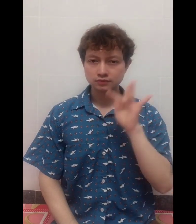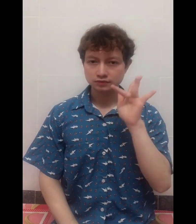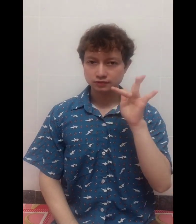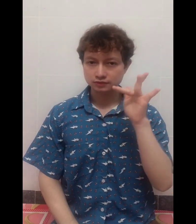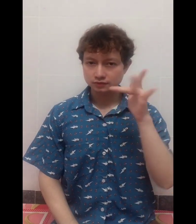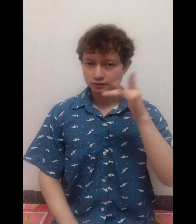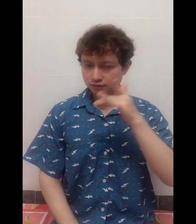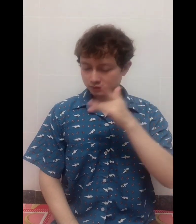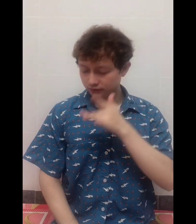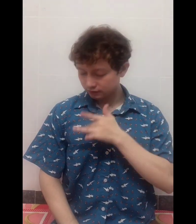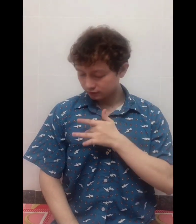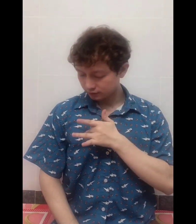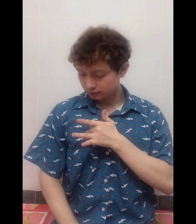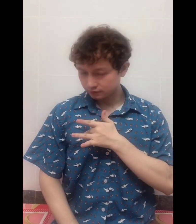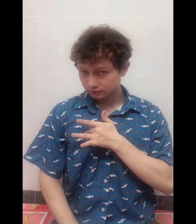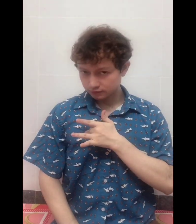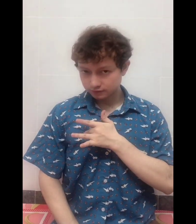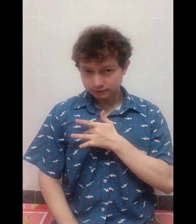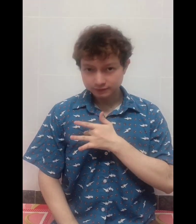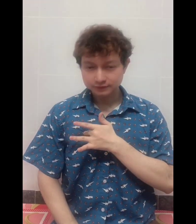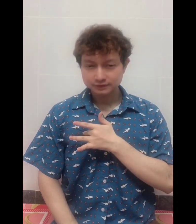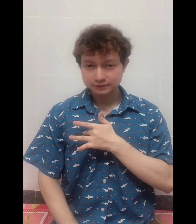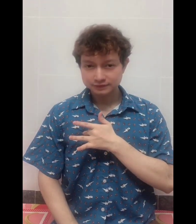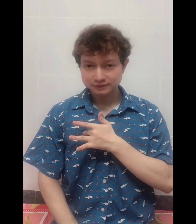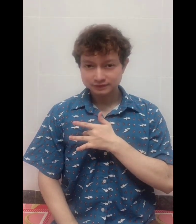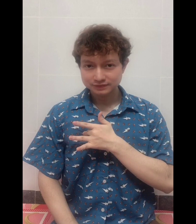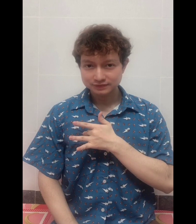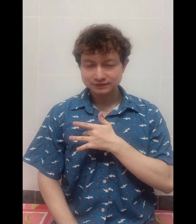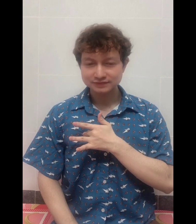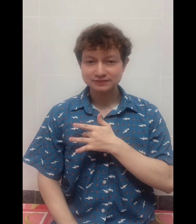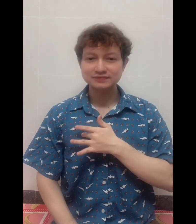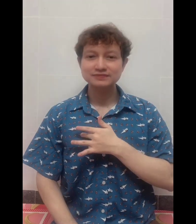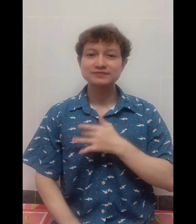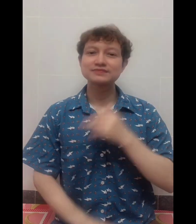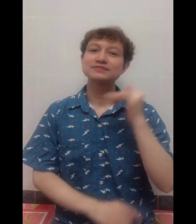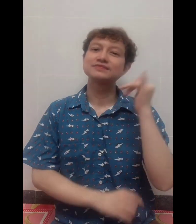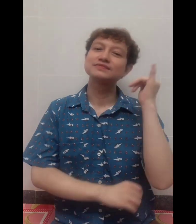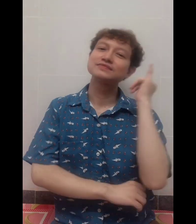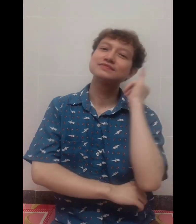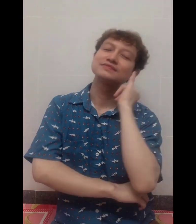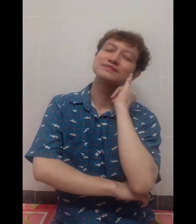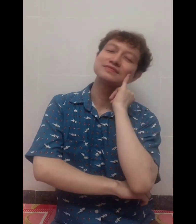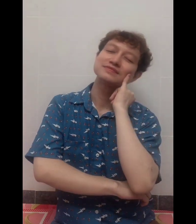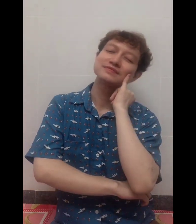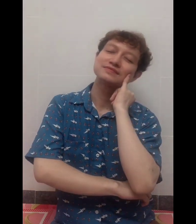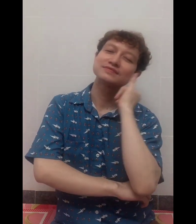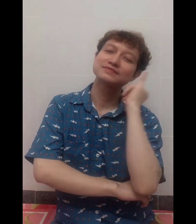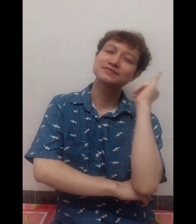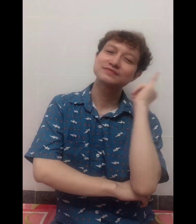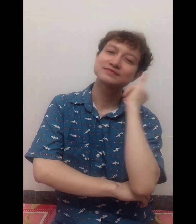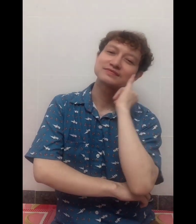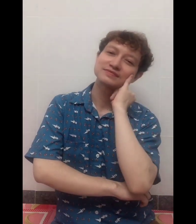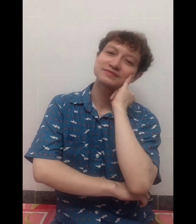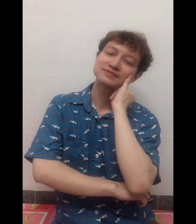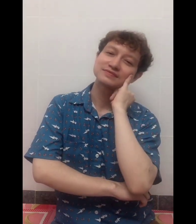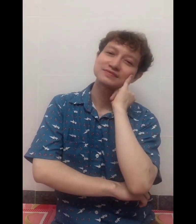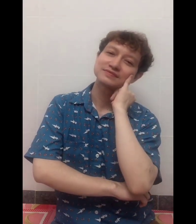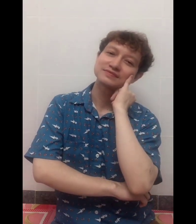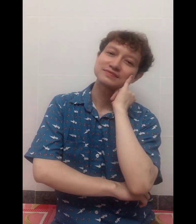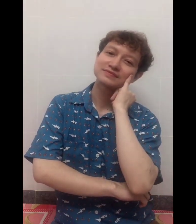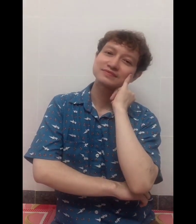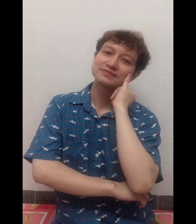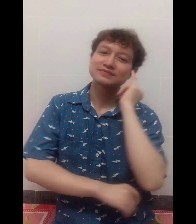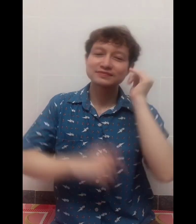của tôi nguyên bàn tay, heart là ngón giữa thôi. Tiếp theo đó mình chơi ngón up lên và áp vào má hai lần. If